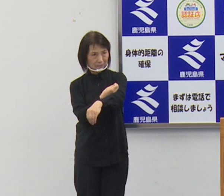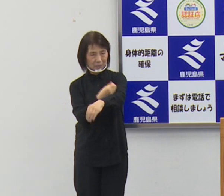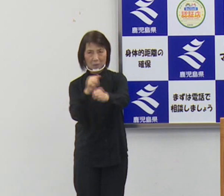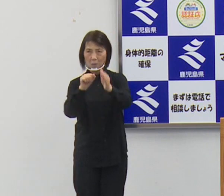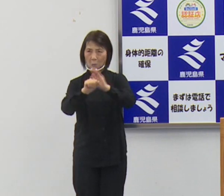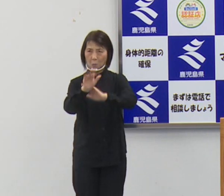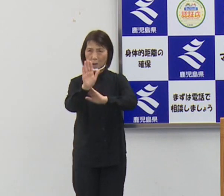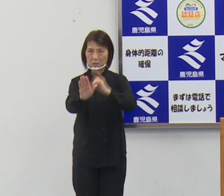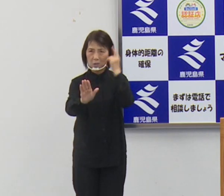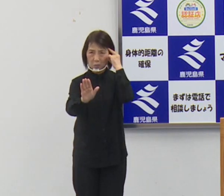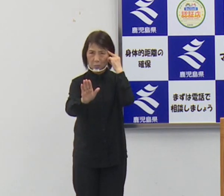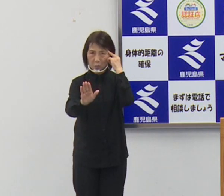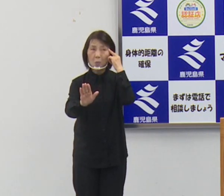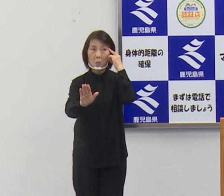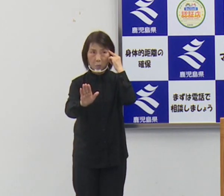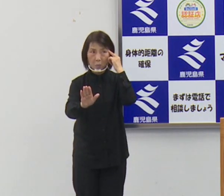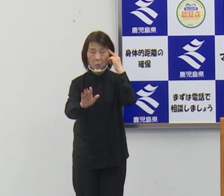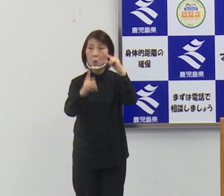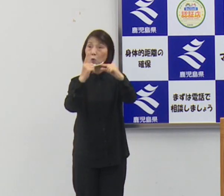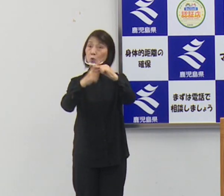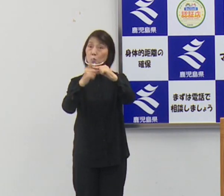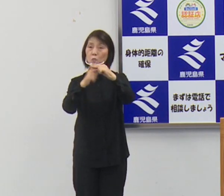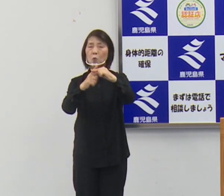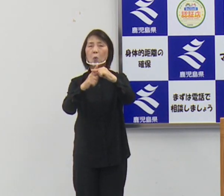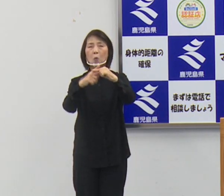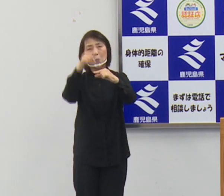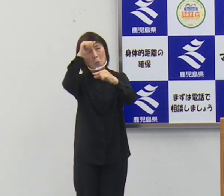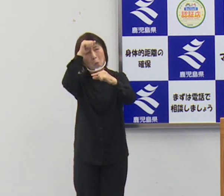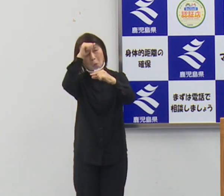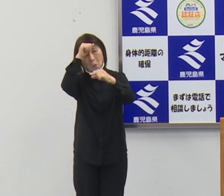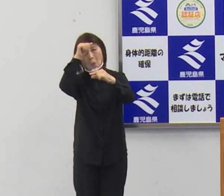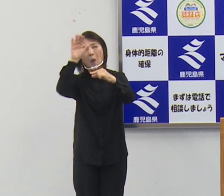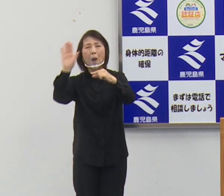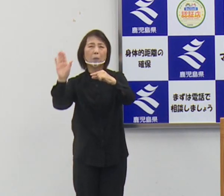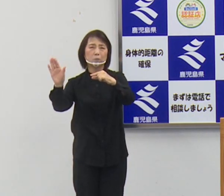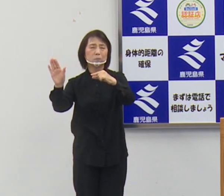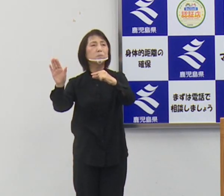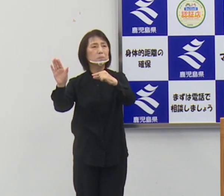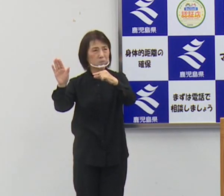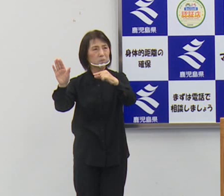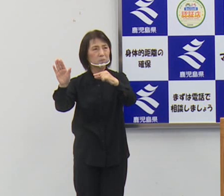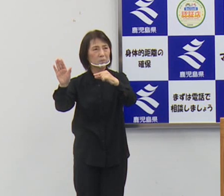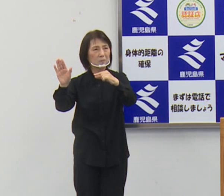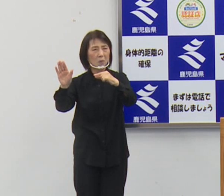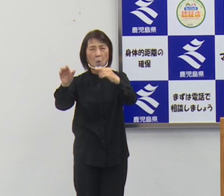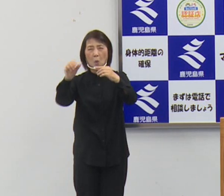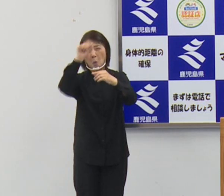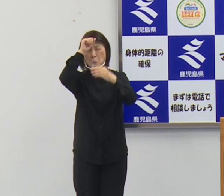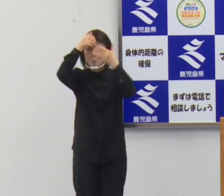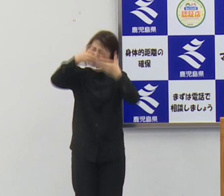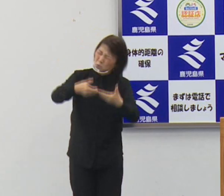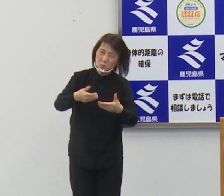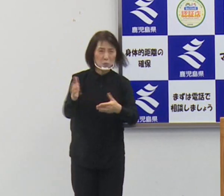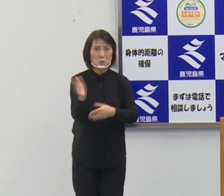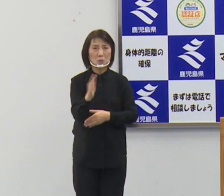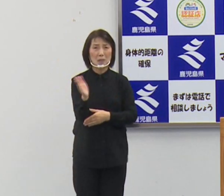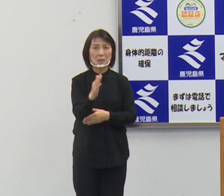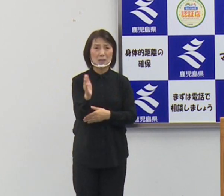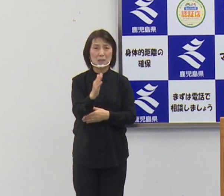思いますけど中等症にまではいってる方はいますけど、重症化した例はなかったです